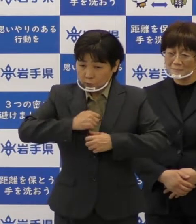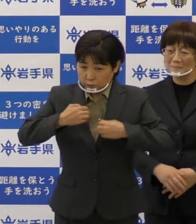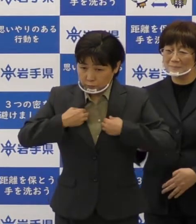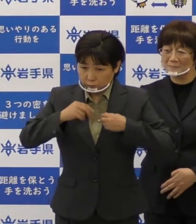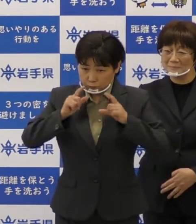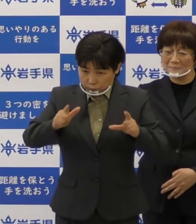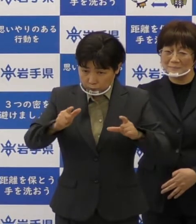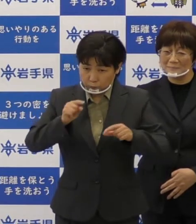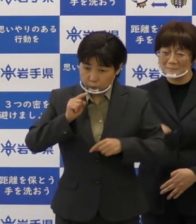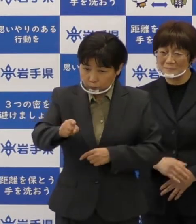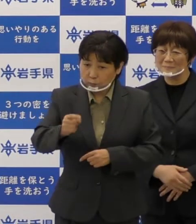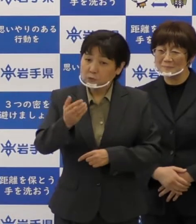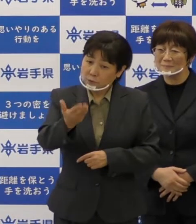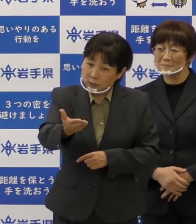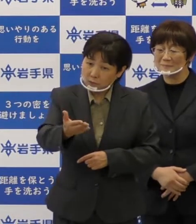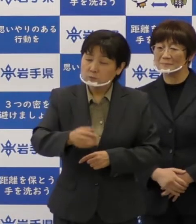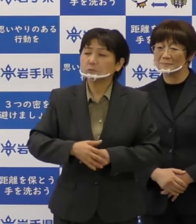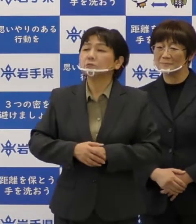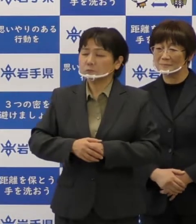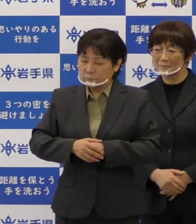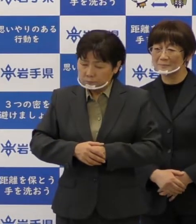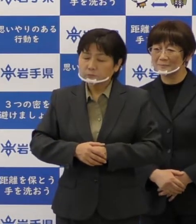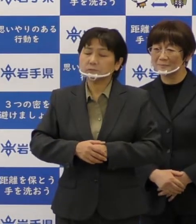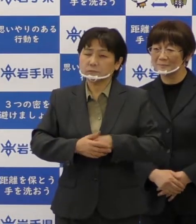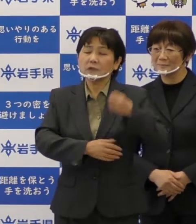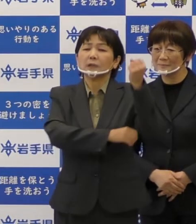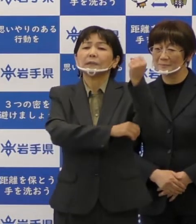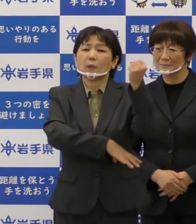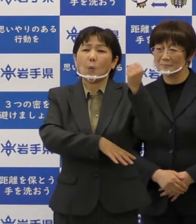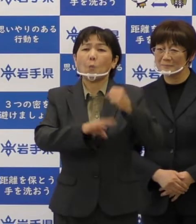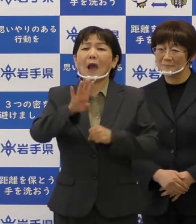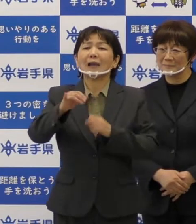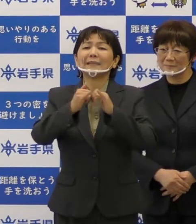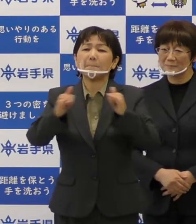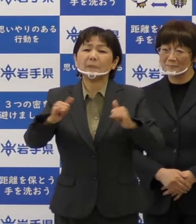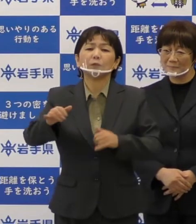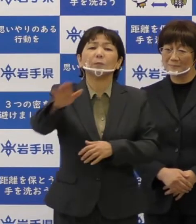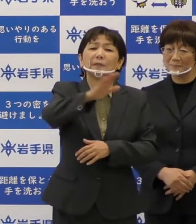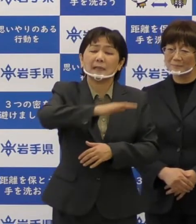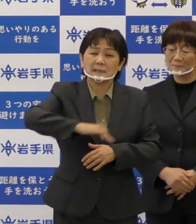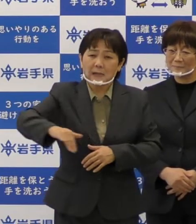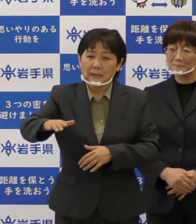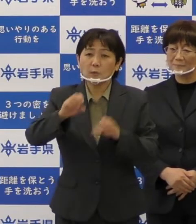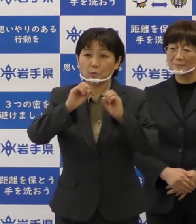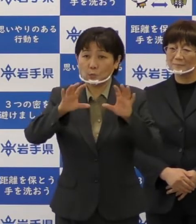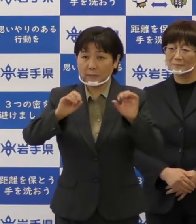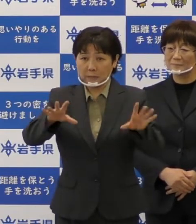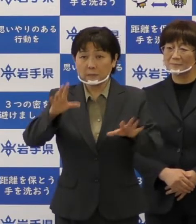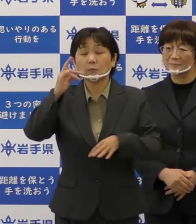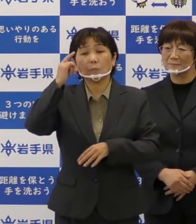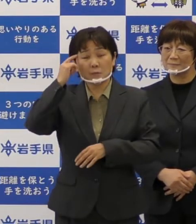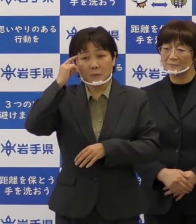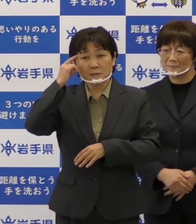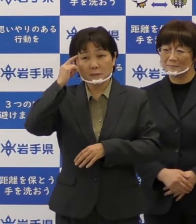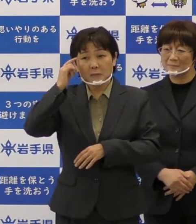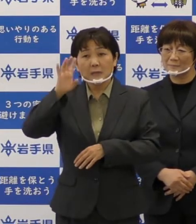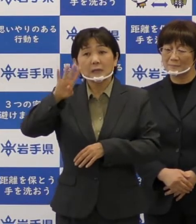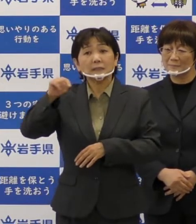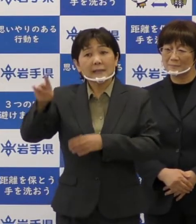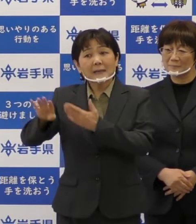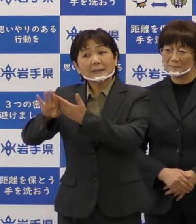基本のまず県民へのご呼びかけですよね、はい。県民以外の人に対しては、